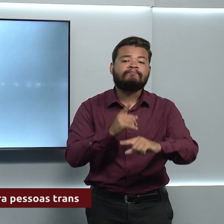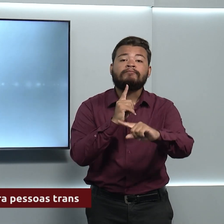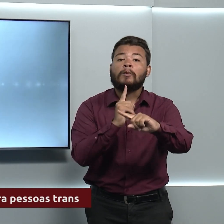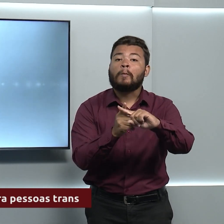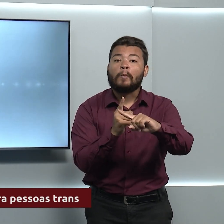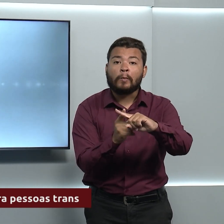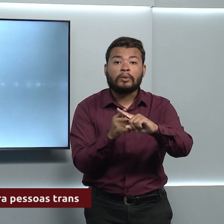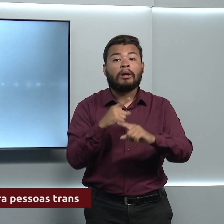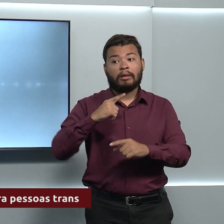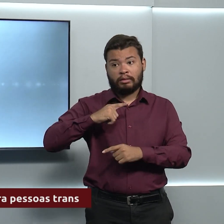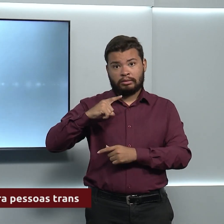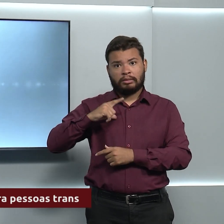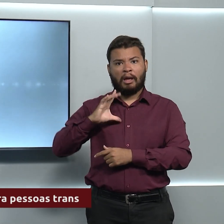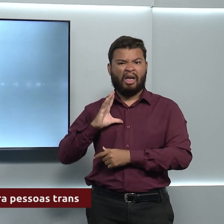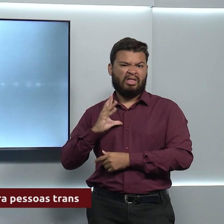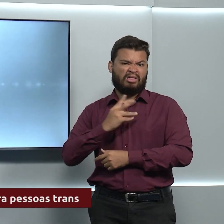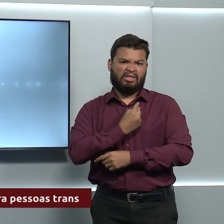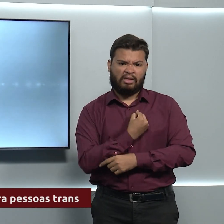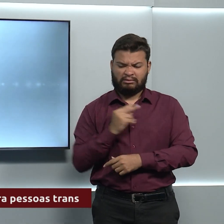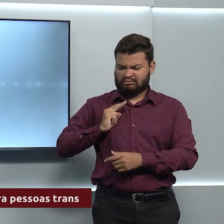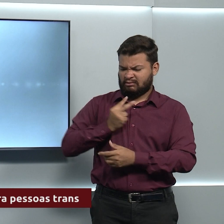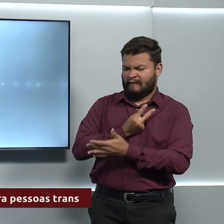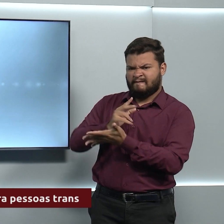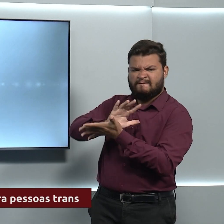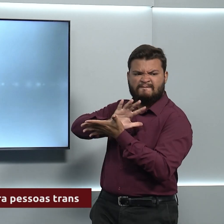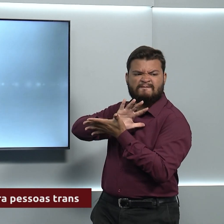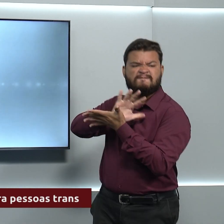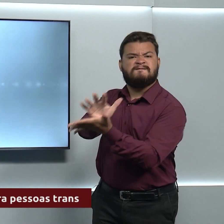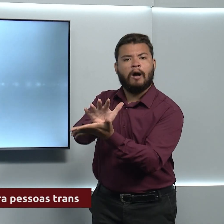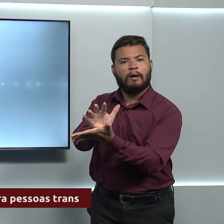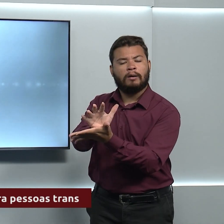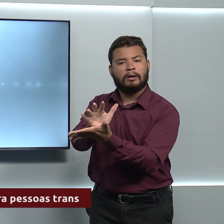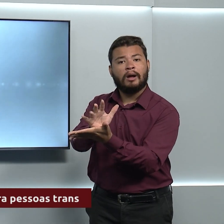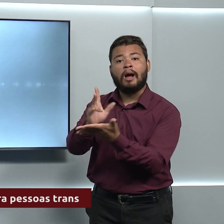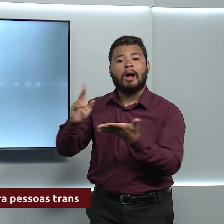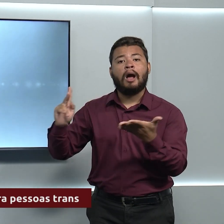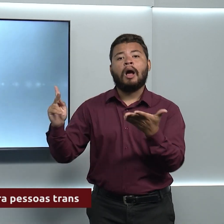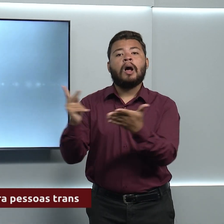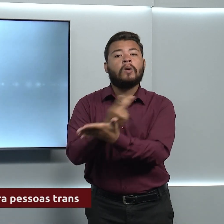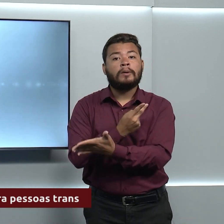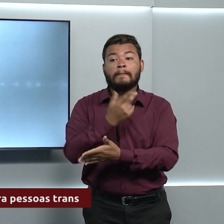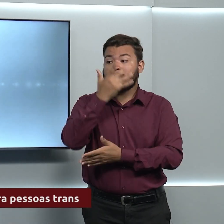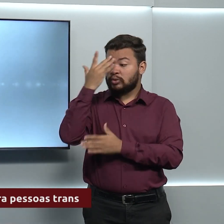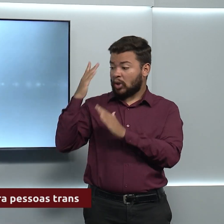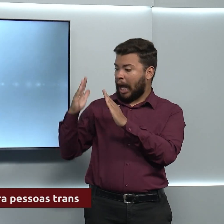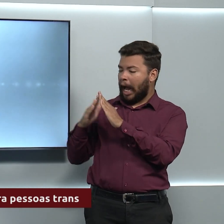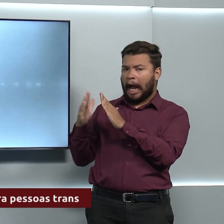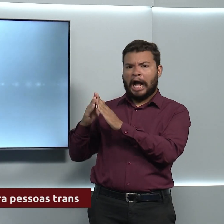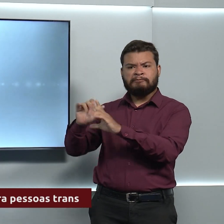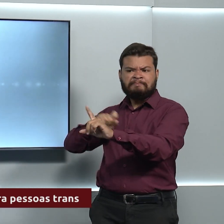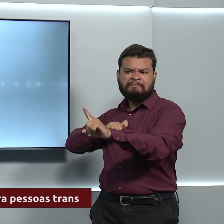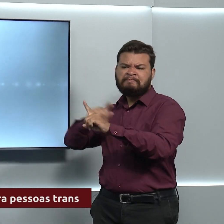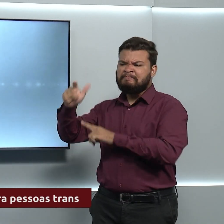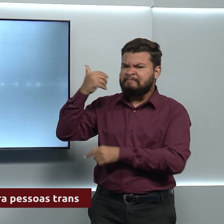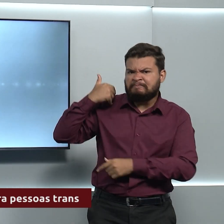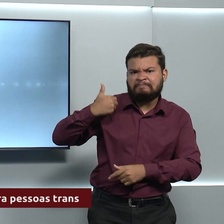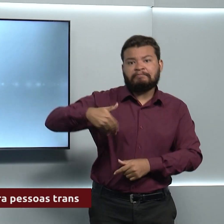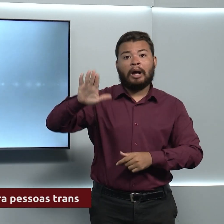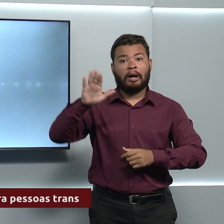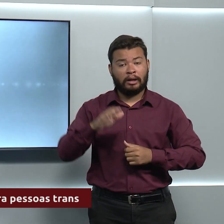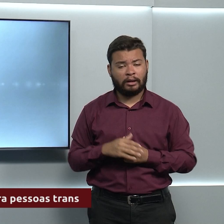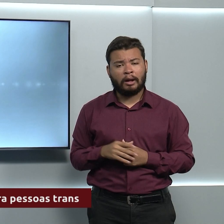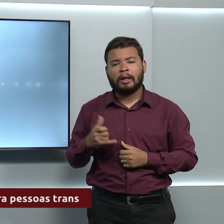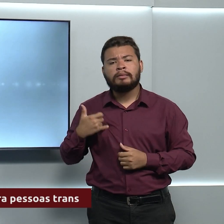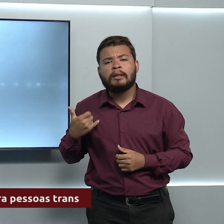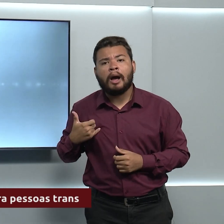de transfobia que ainda prevalece na sociedade, são expulsas de casa, em média, aos 13